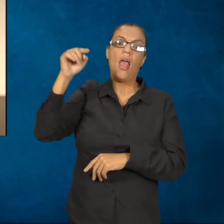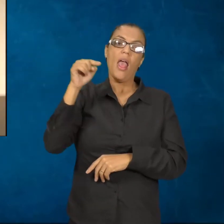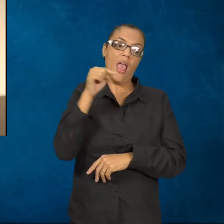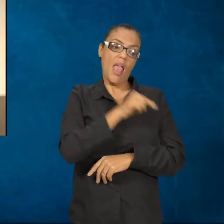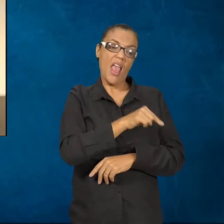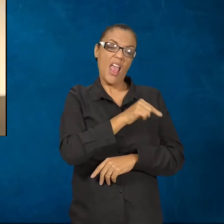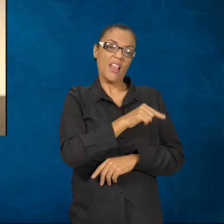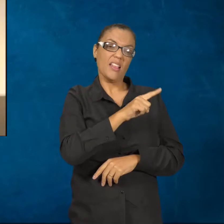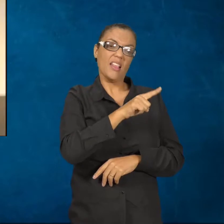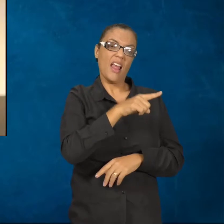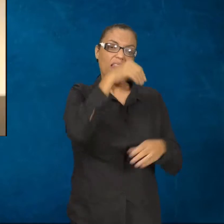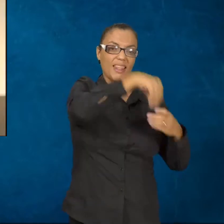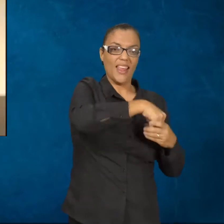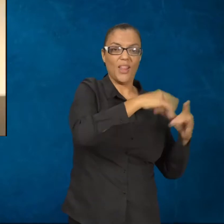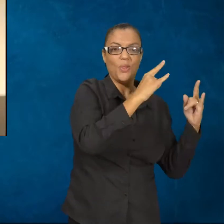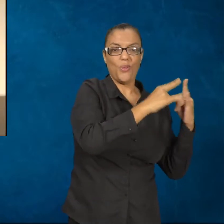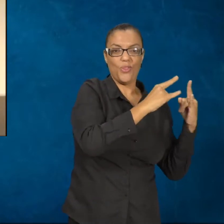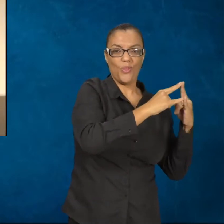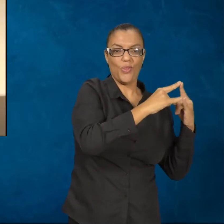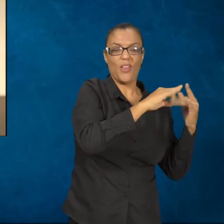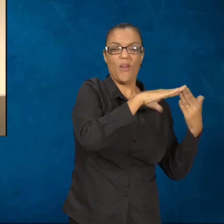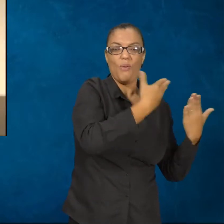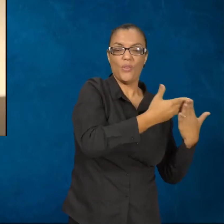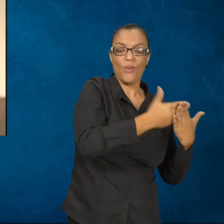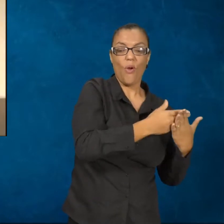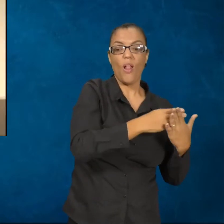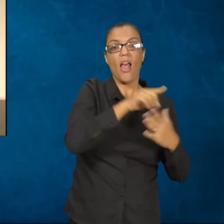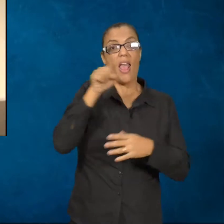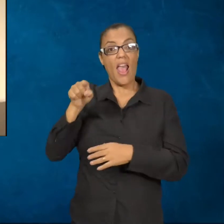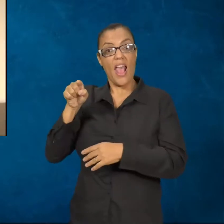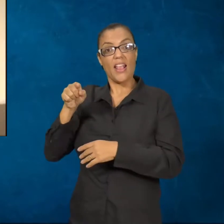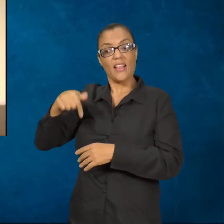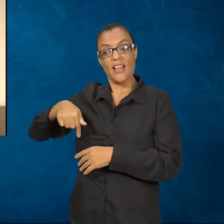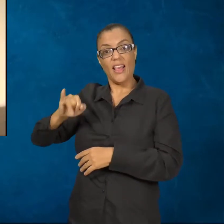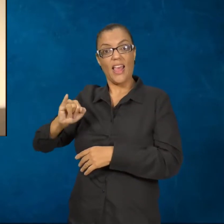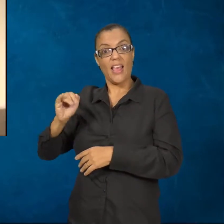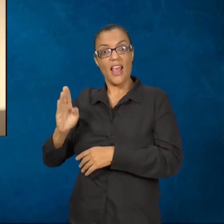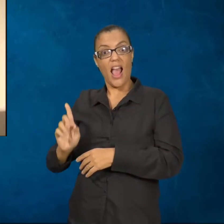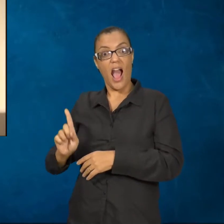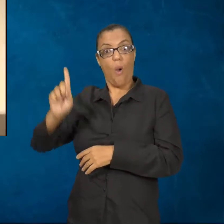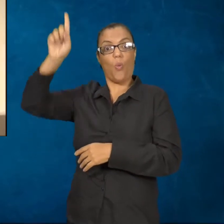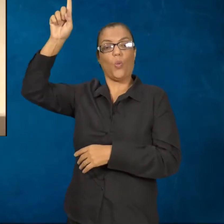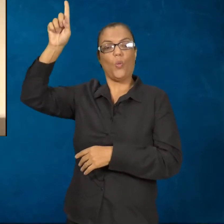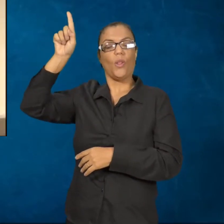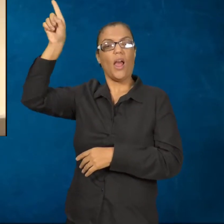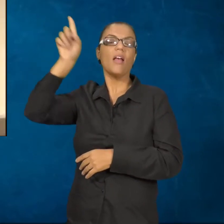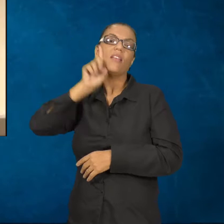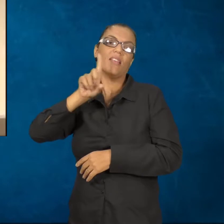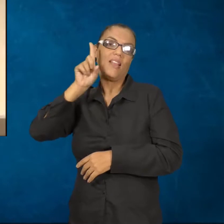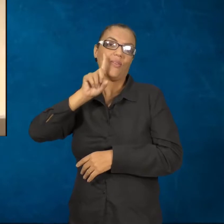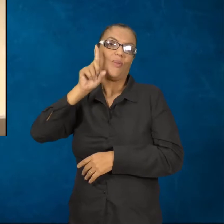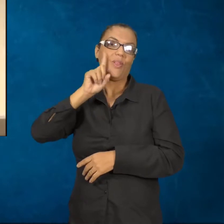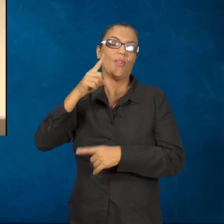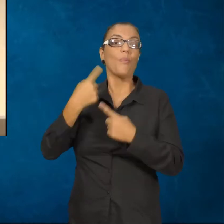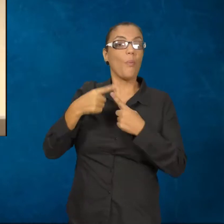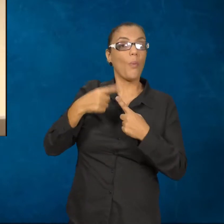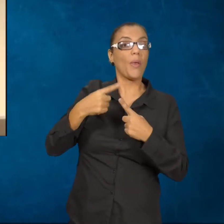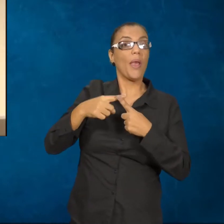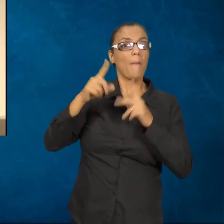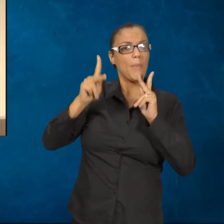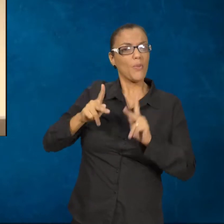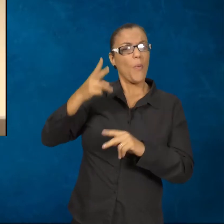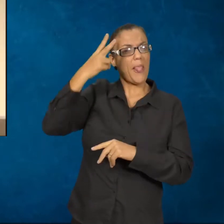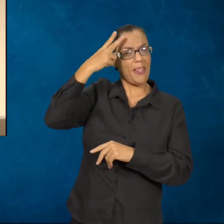Normalmente essas estão em instituições e essas estão nos Estados Unidos. Em terra de cego, quem tem um olho